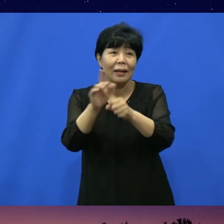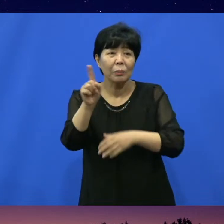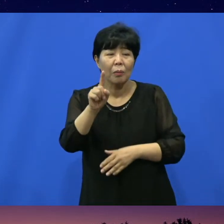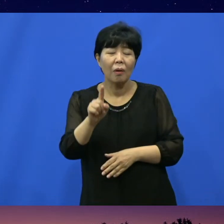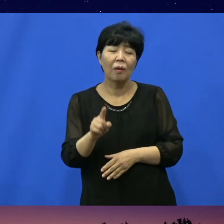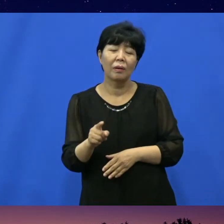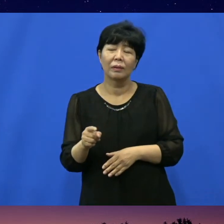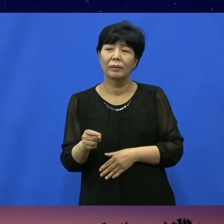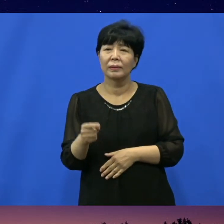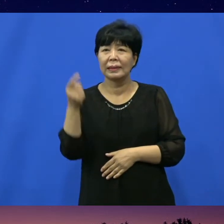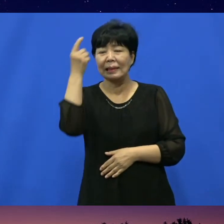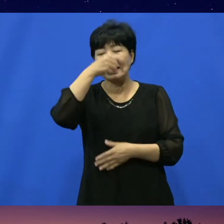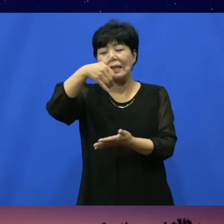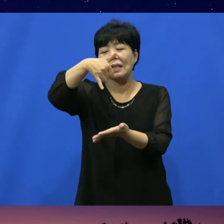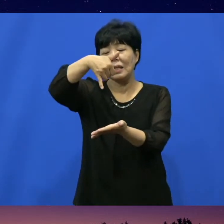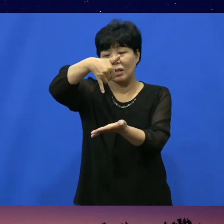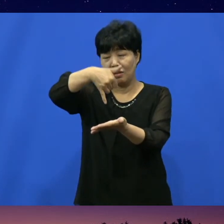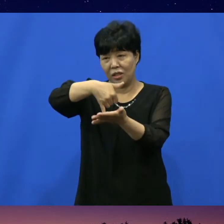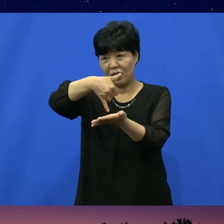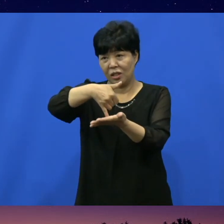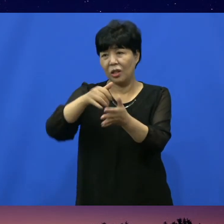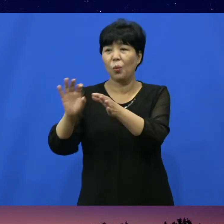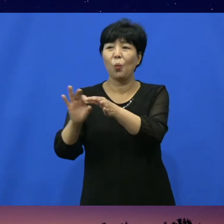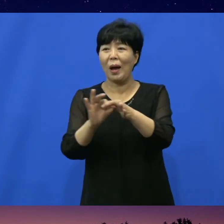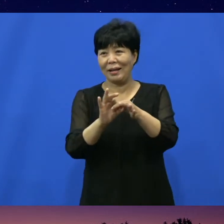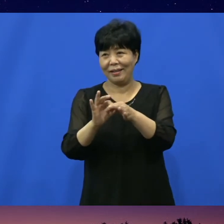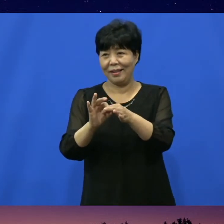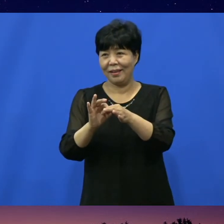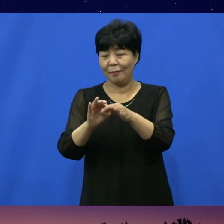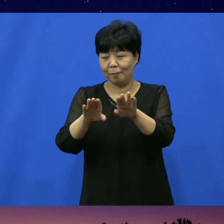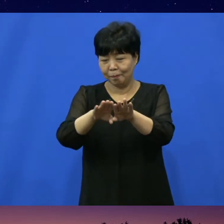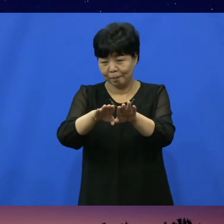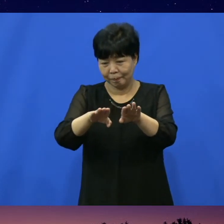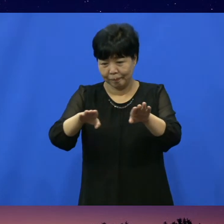관계잖아요. 1대1의 관계잖아요. 수평적인 게 사랑이에요.